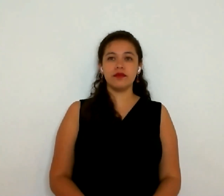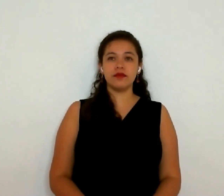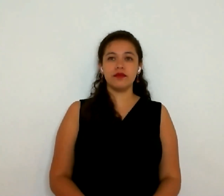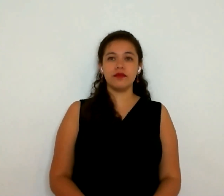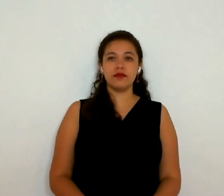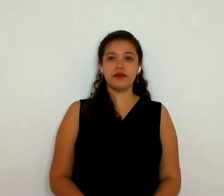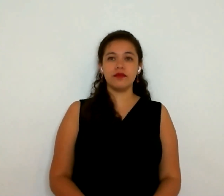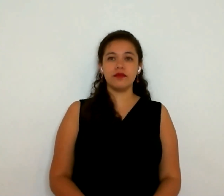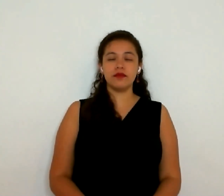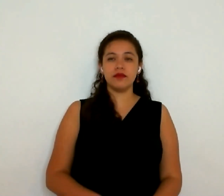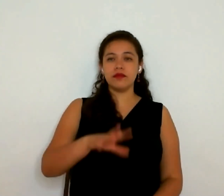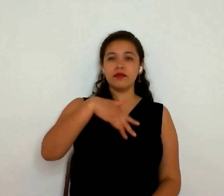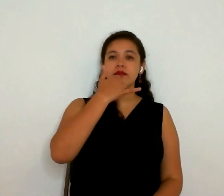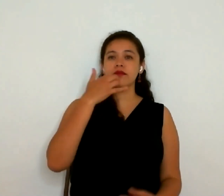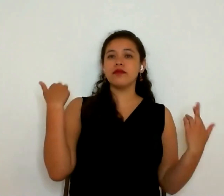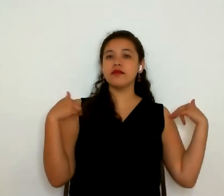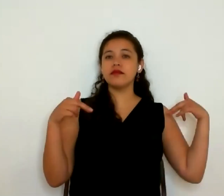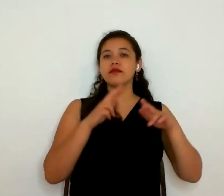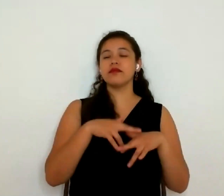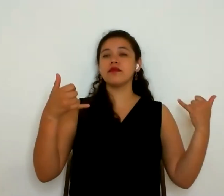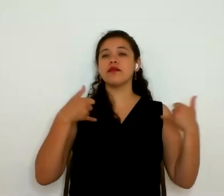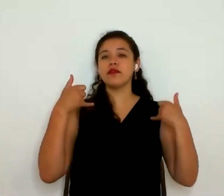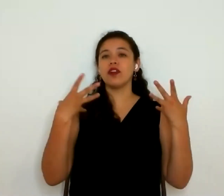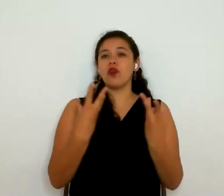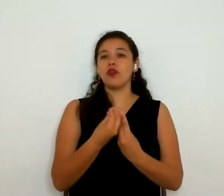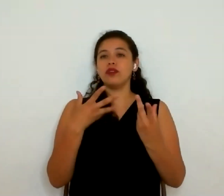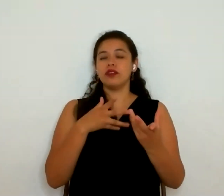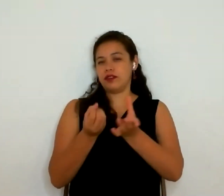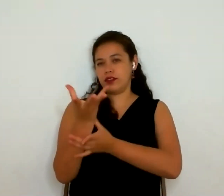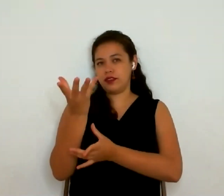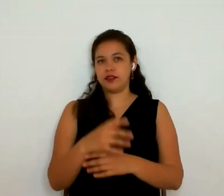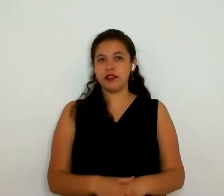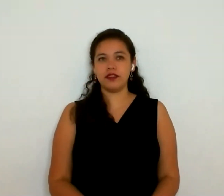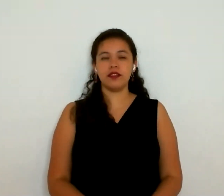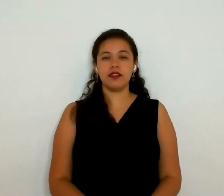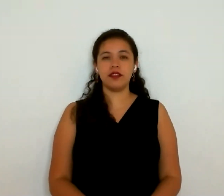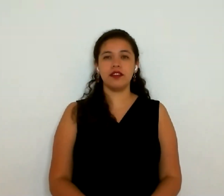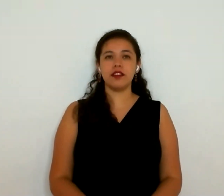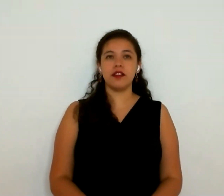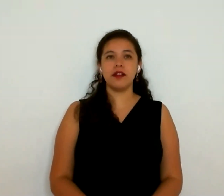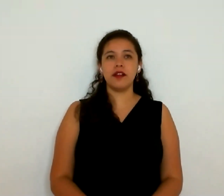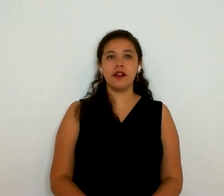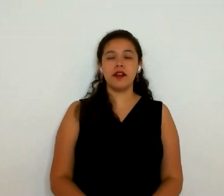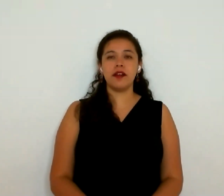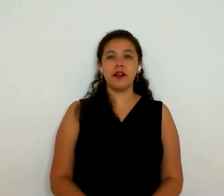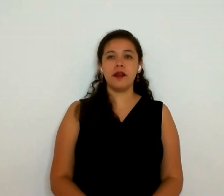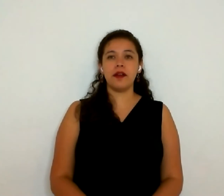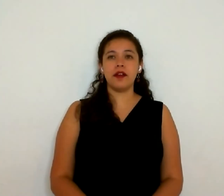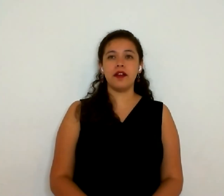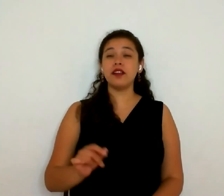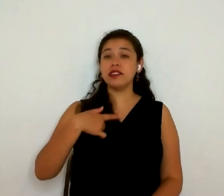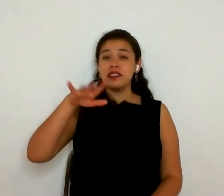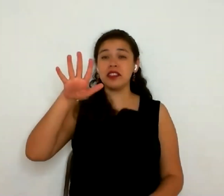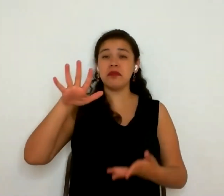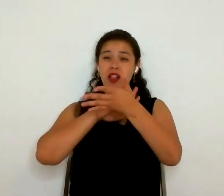los dos meses que salió el chico que estaba conmigo muy bien no si se me borró solo